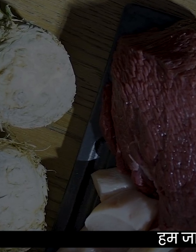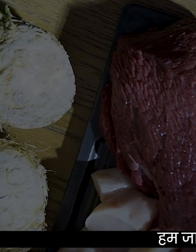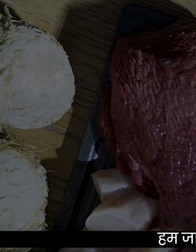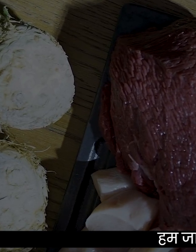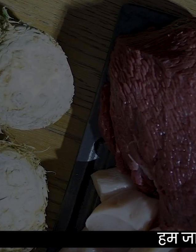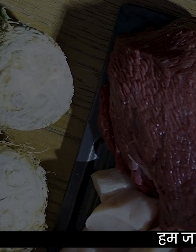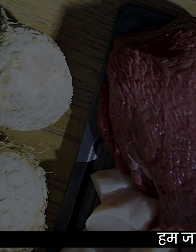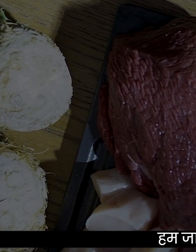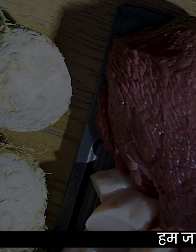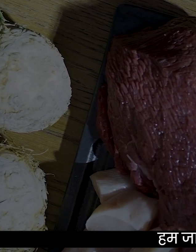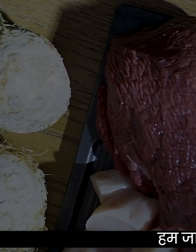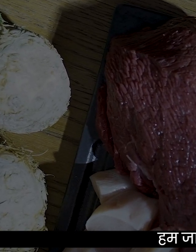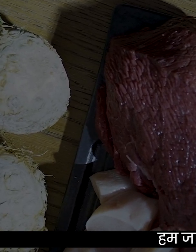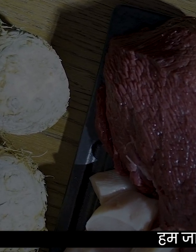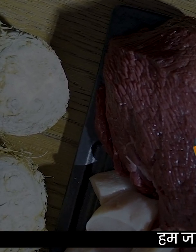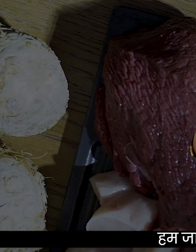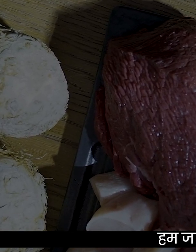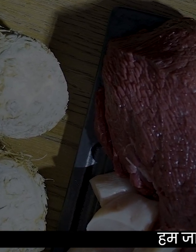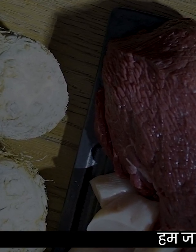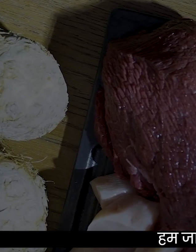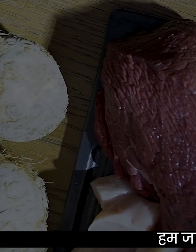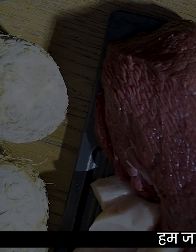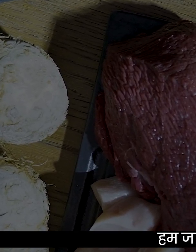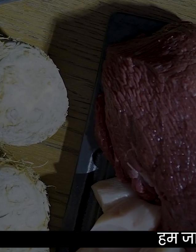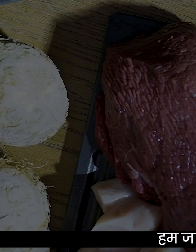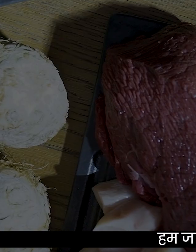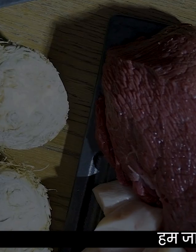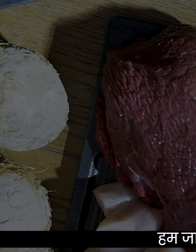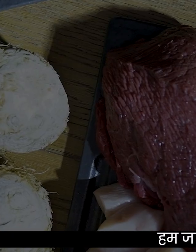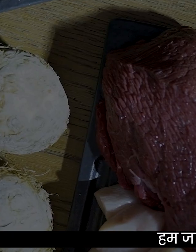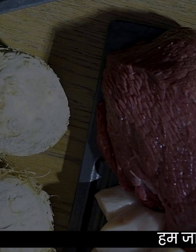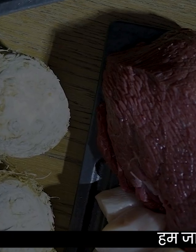हम जानते हैं कि सभी जीवों को जीवित रहने,